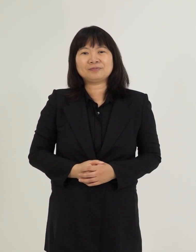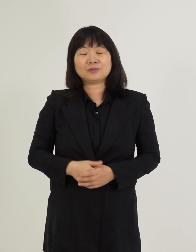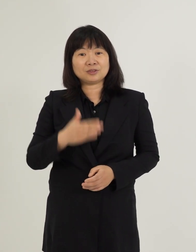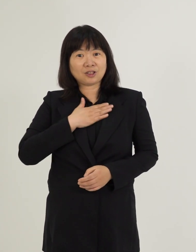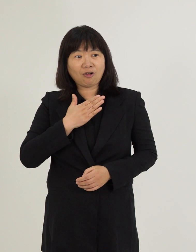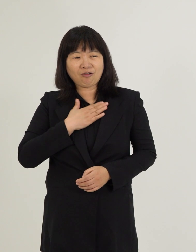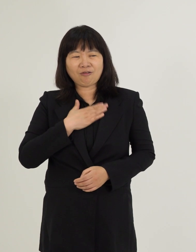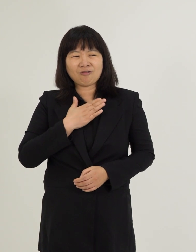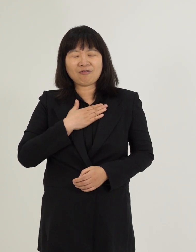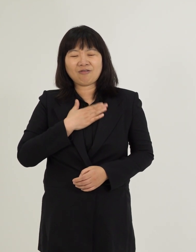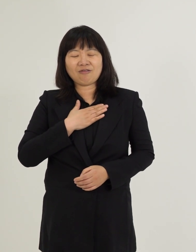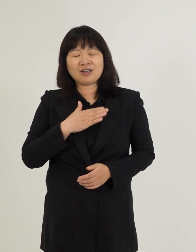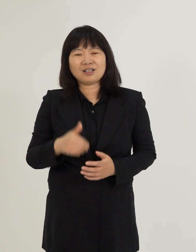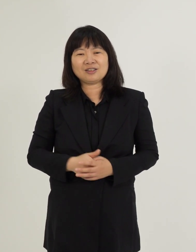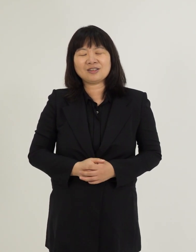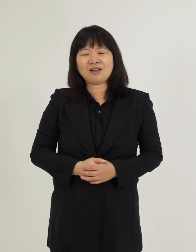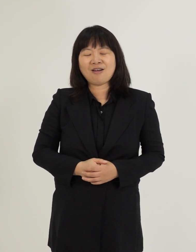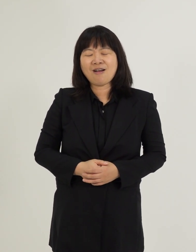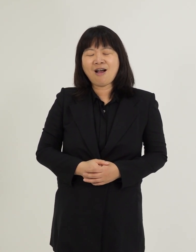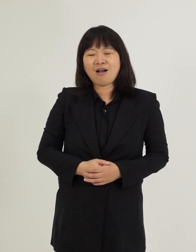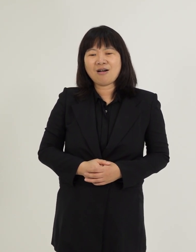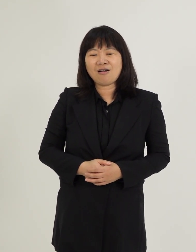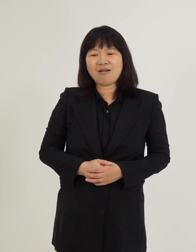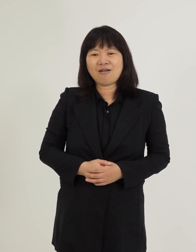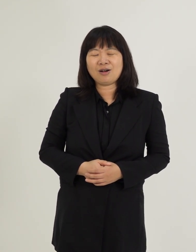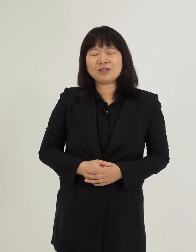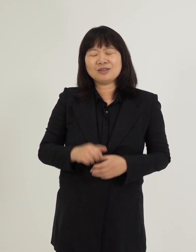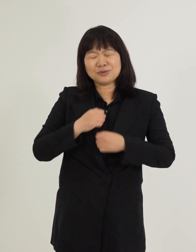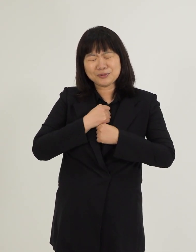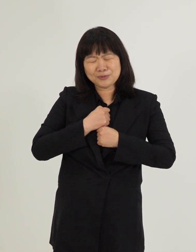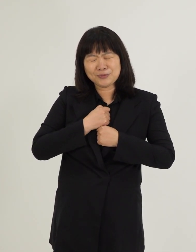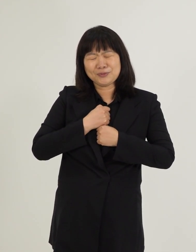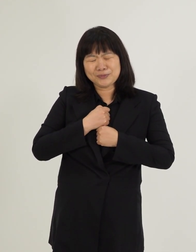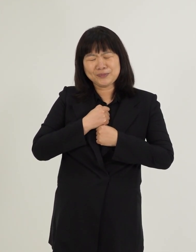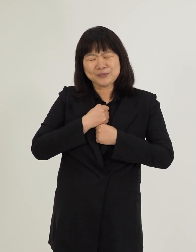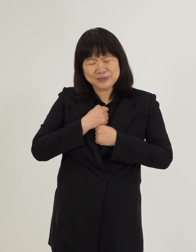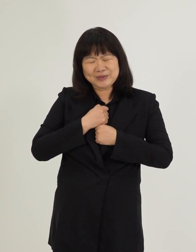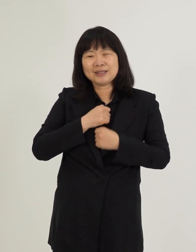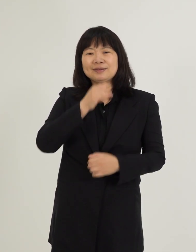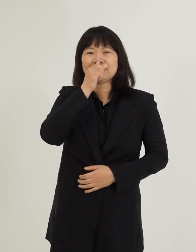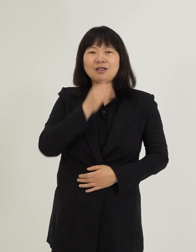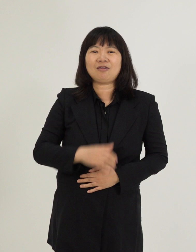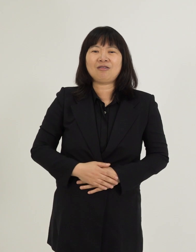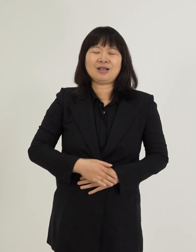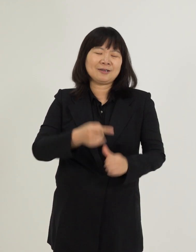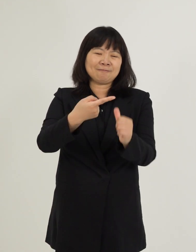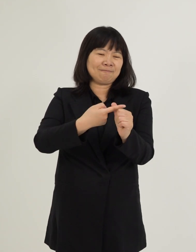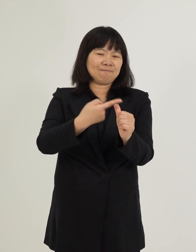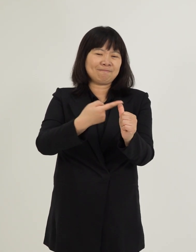저도 벌벌 떨면서 조심하는 게 뭐냐 하면 이거 안 먹으려고.